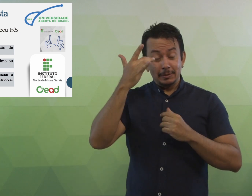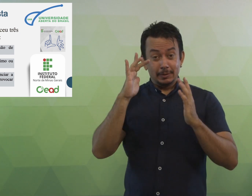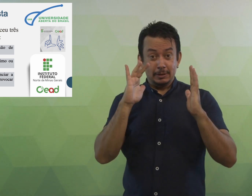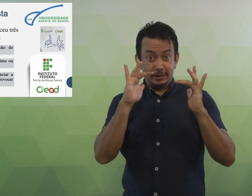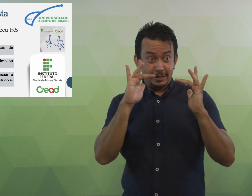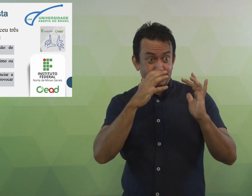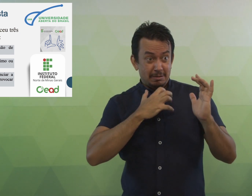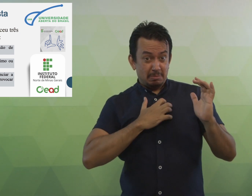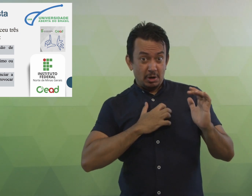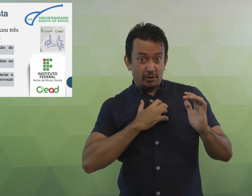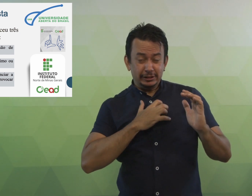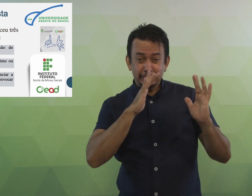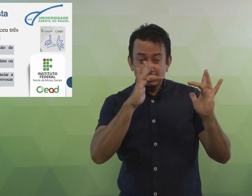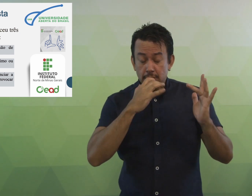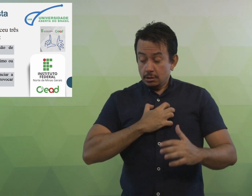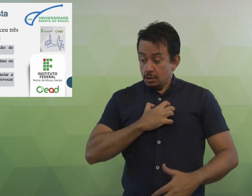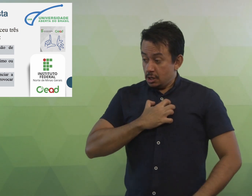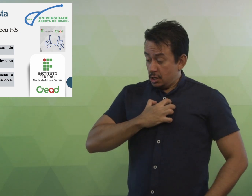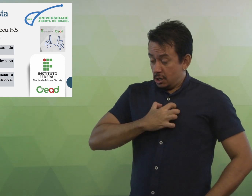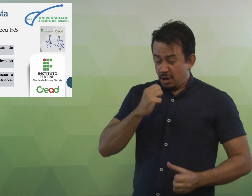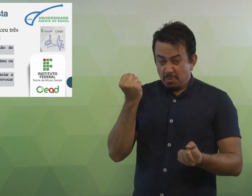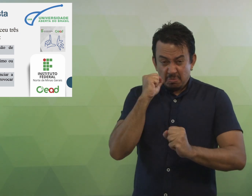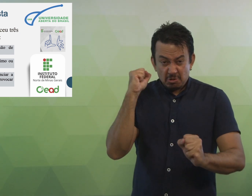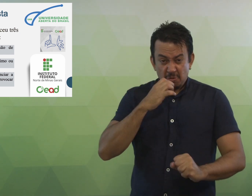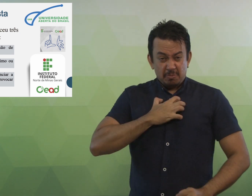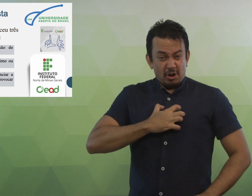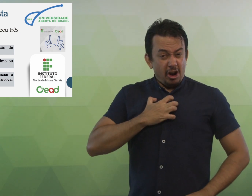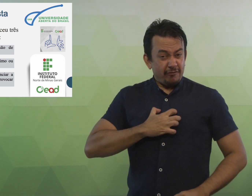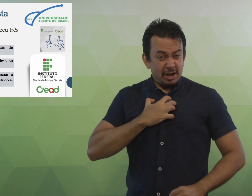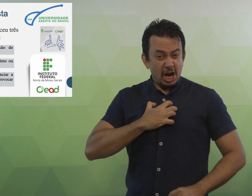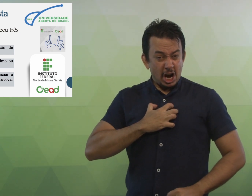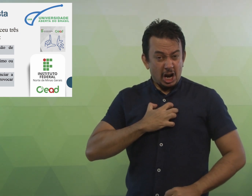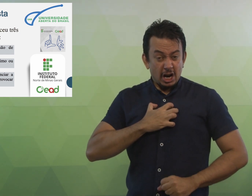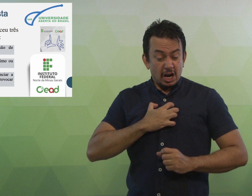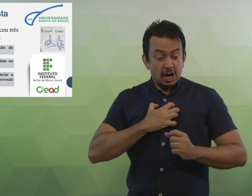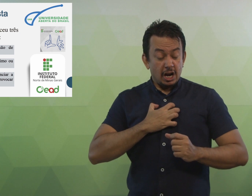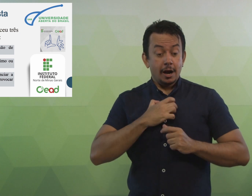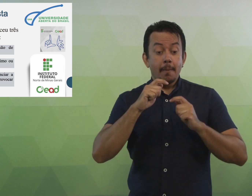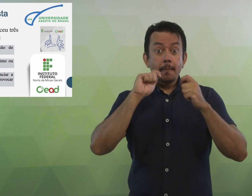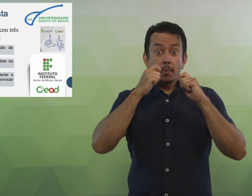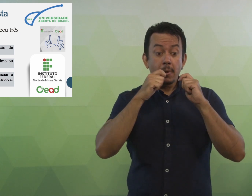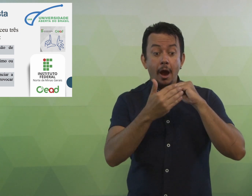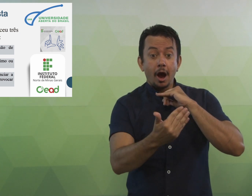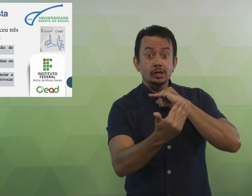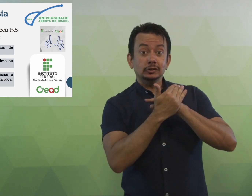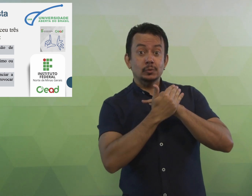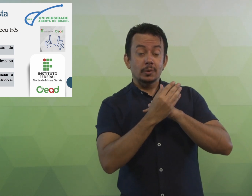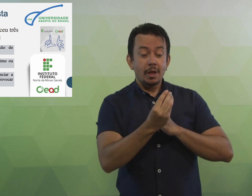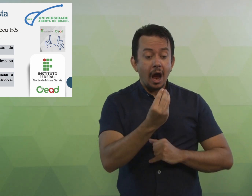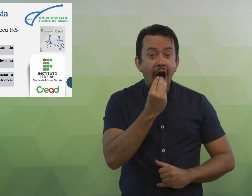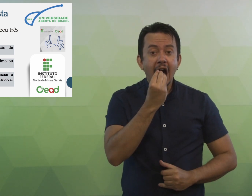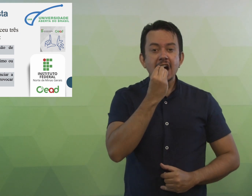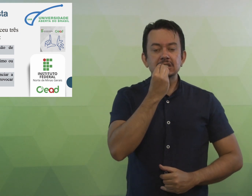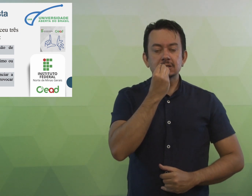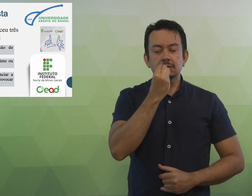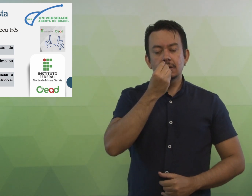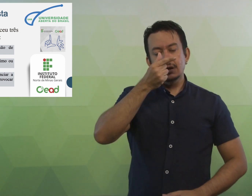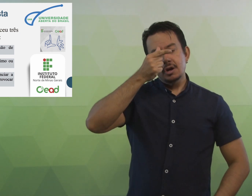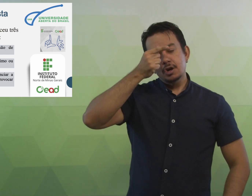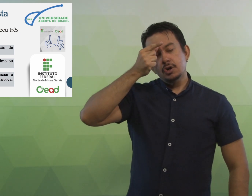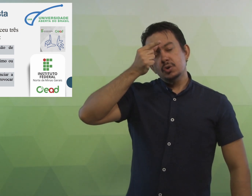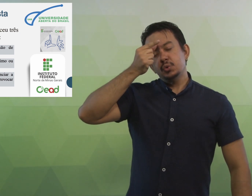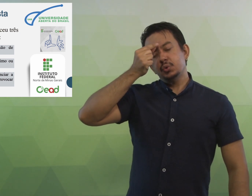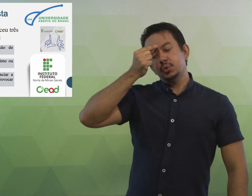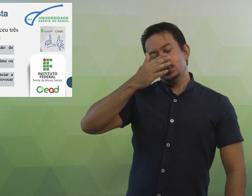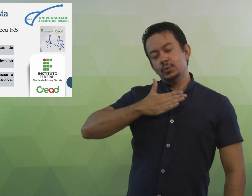vai ficar feliz. Então, isso era uma influência, né? Então, se o seu namorado está bravo, ele está com raiva,